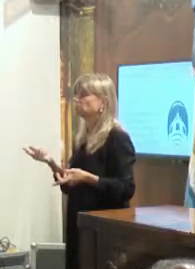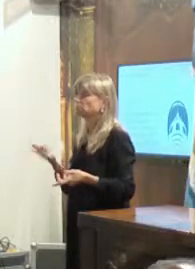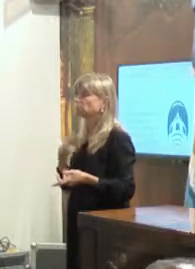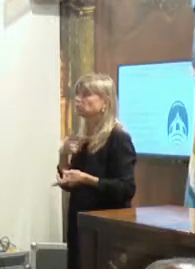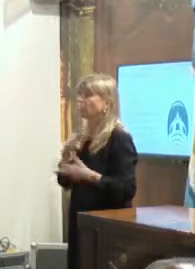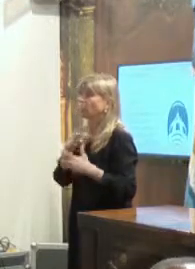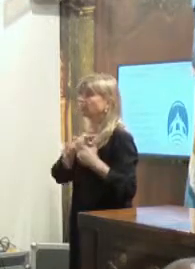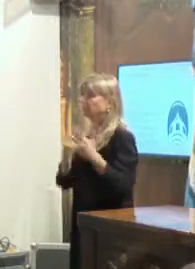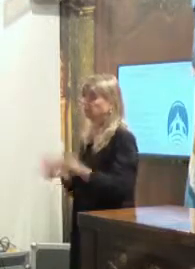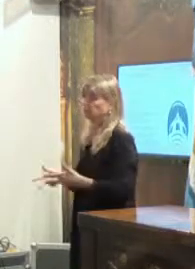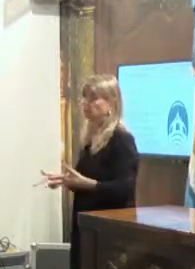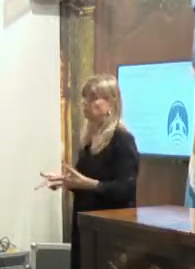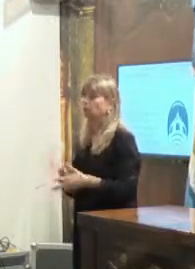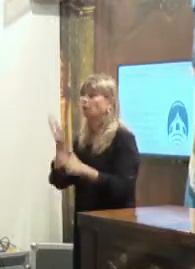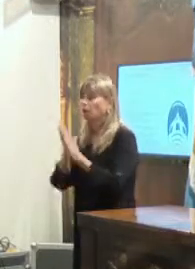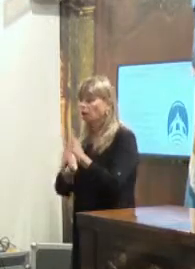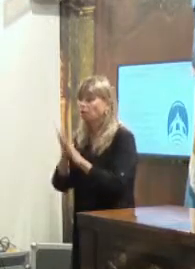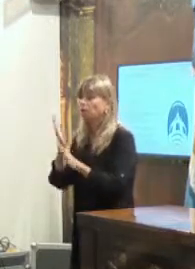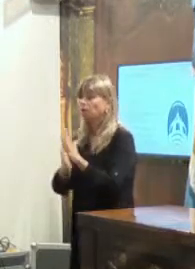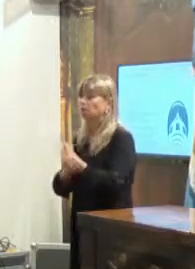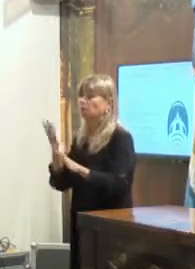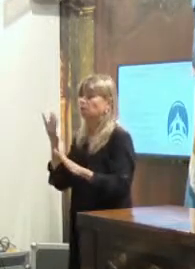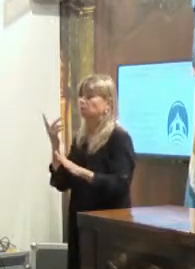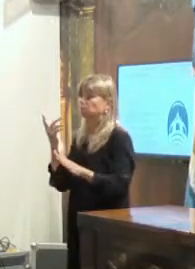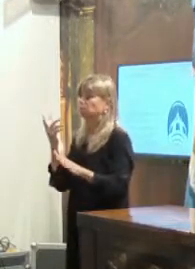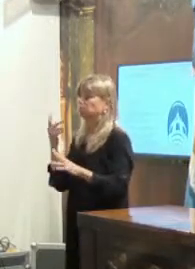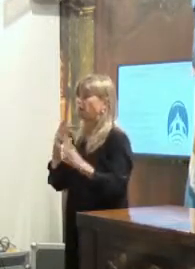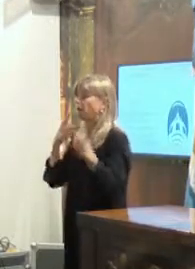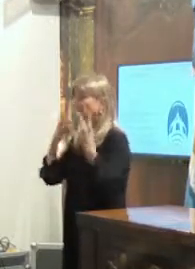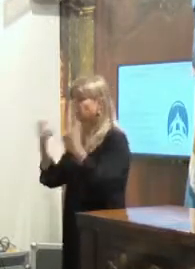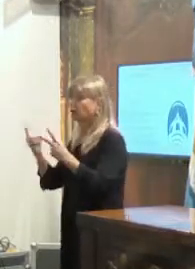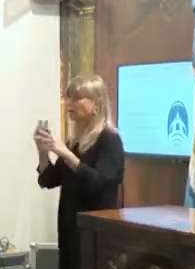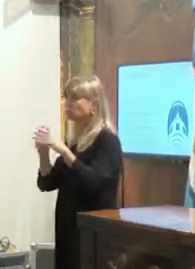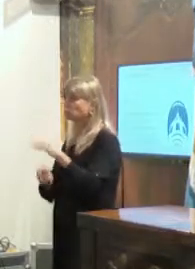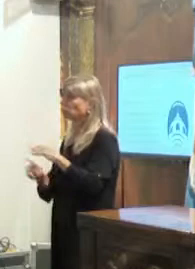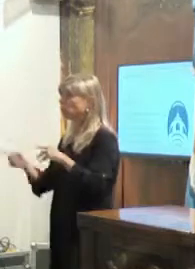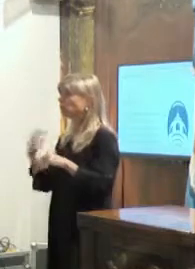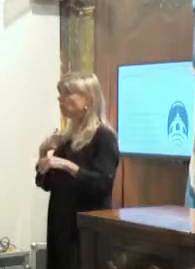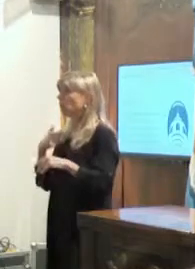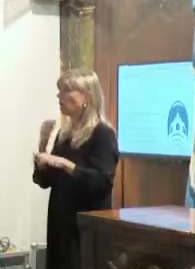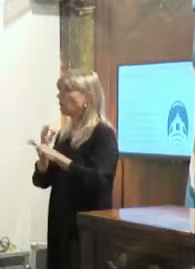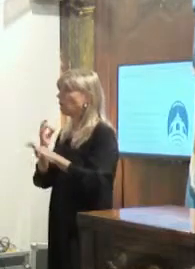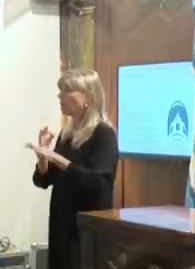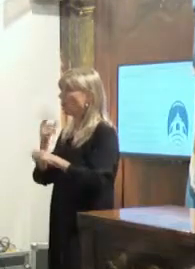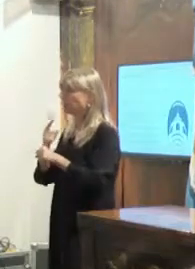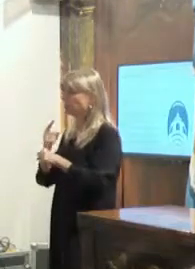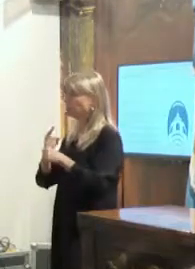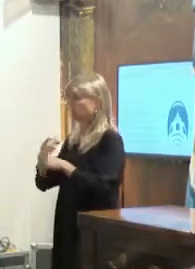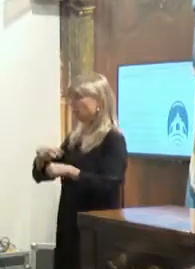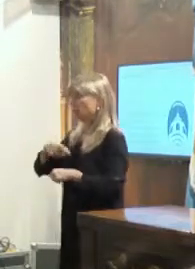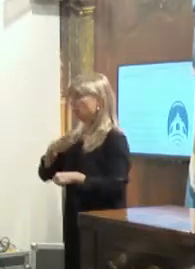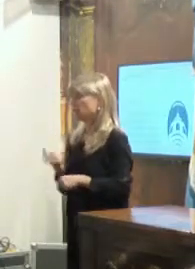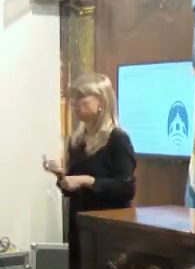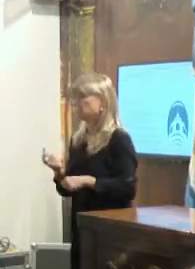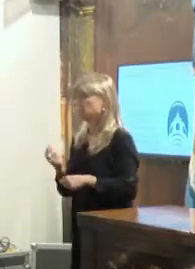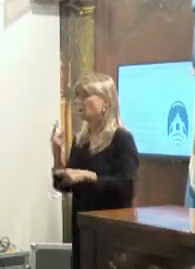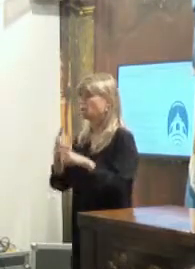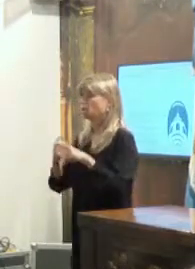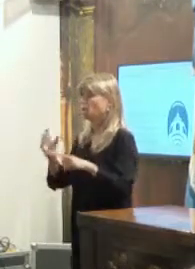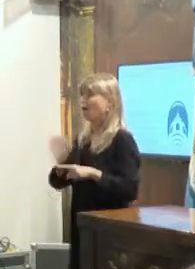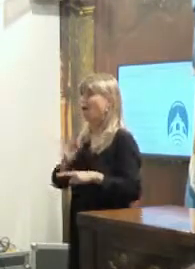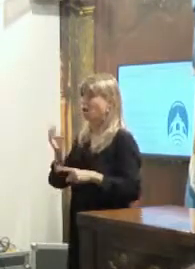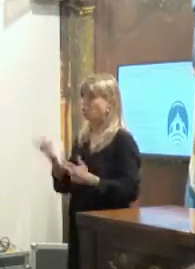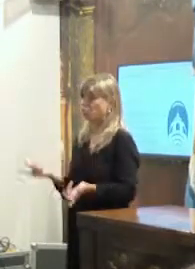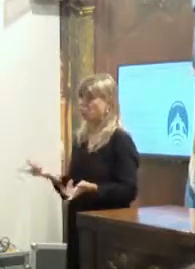estamos diciendo gratuidad en el transporte público para los chicos primarios, pero con una credencial anual que